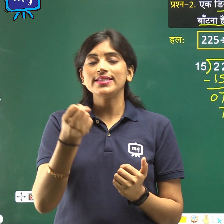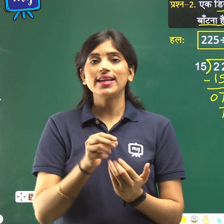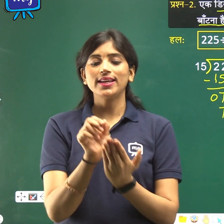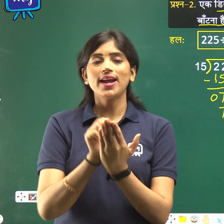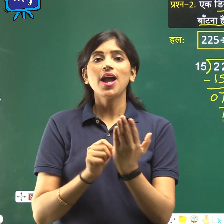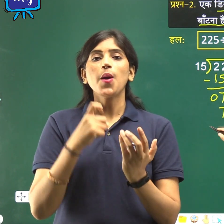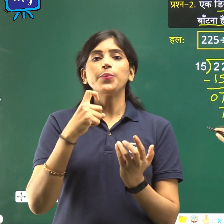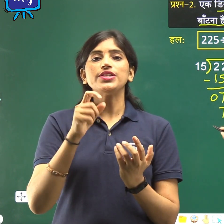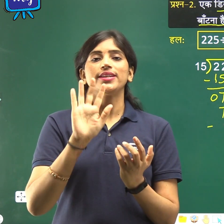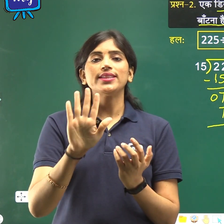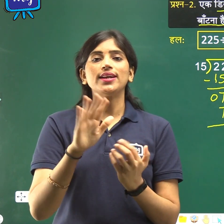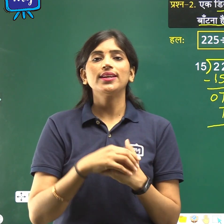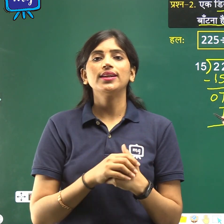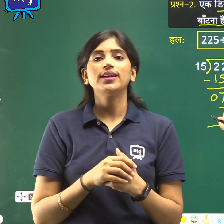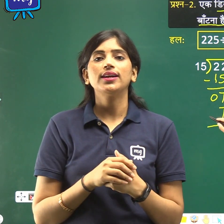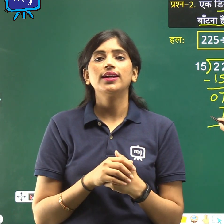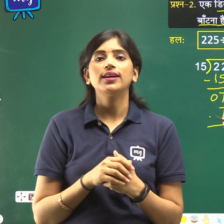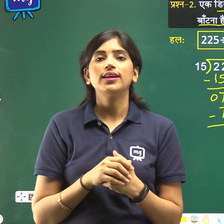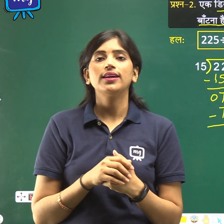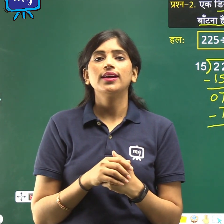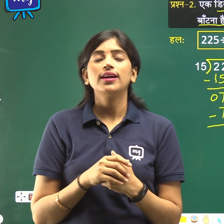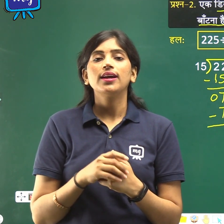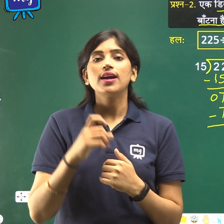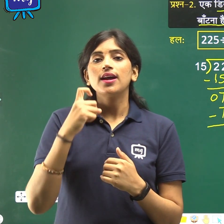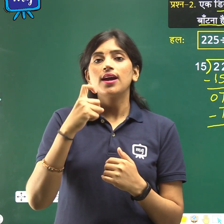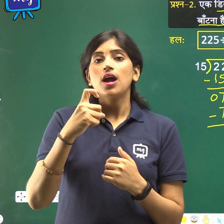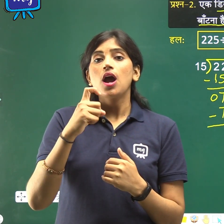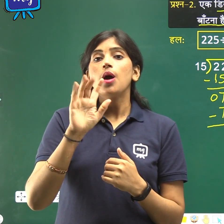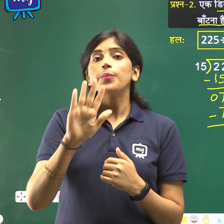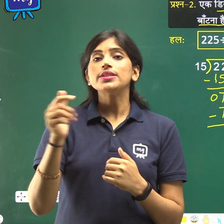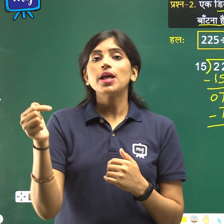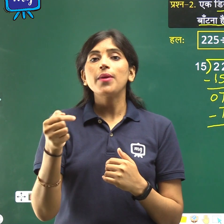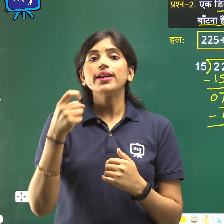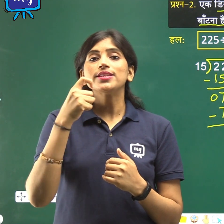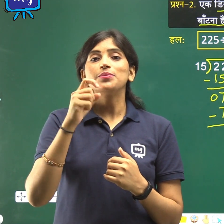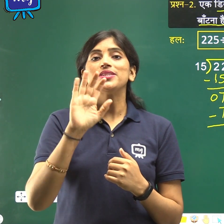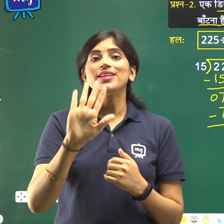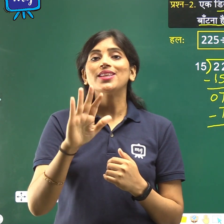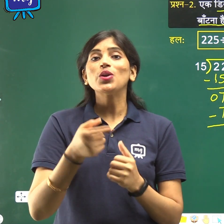लिखी 75। 75 में से 75 गए तो